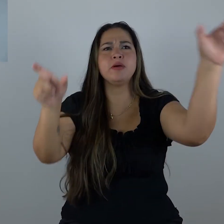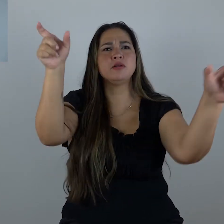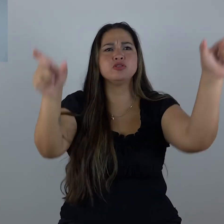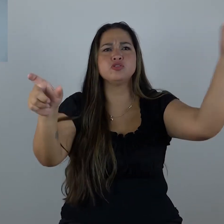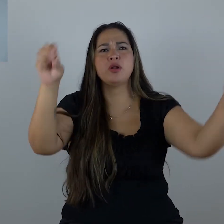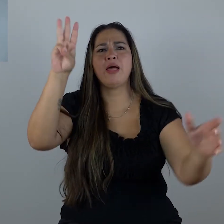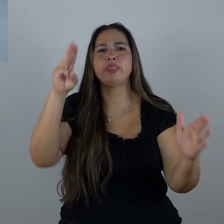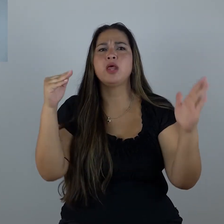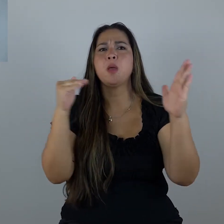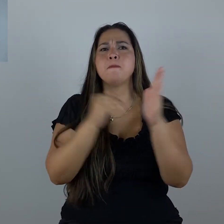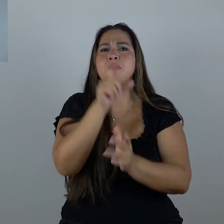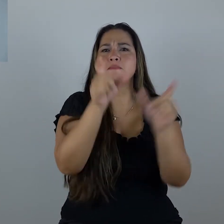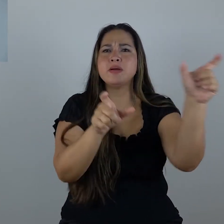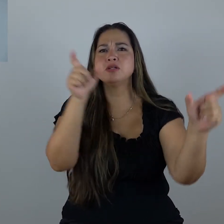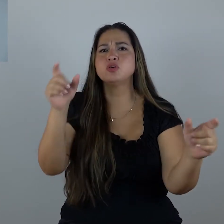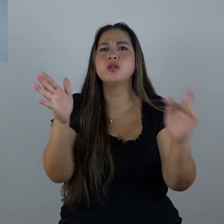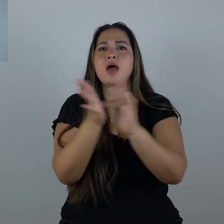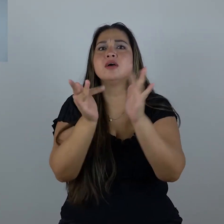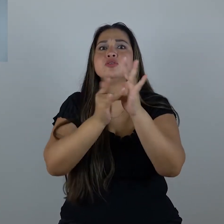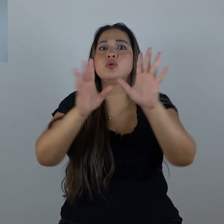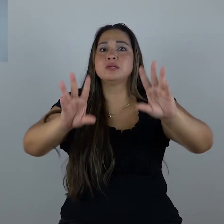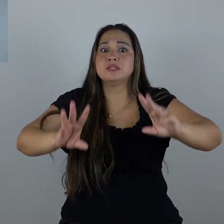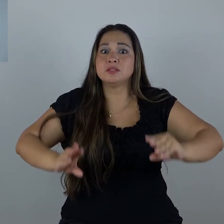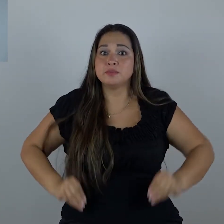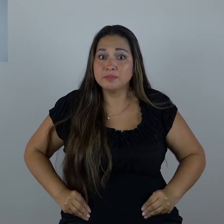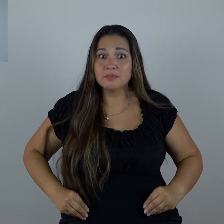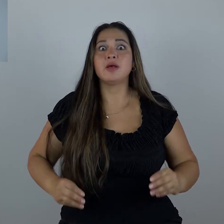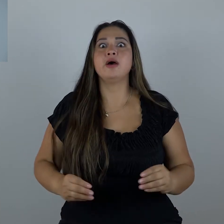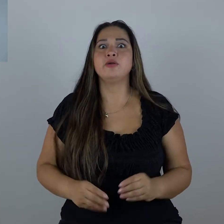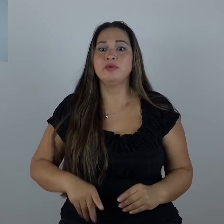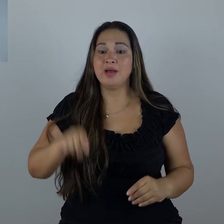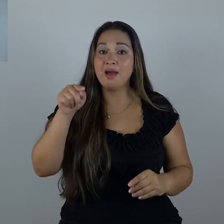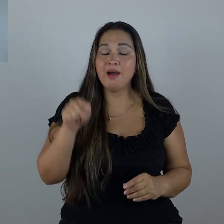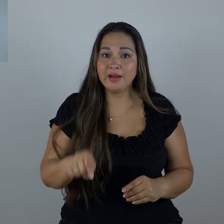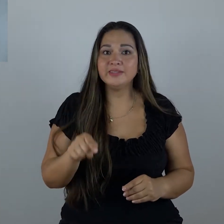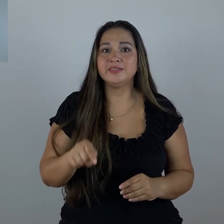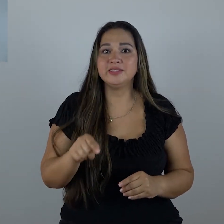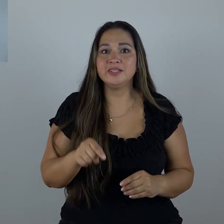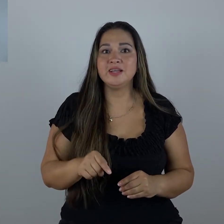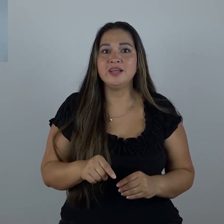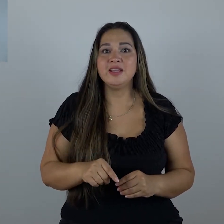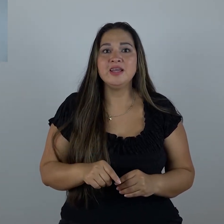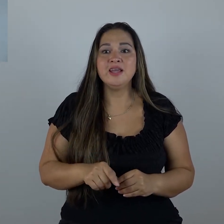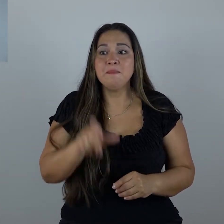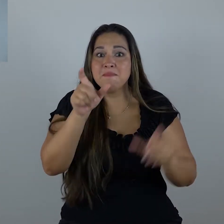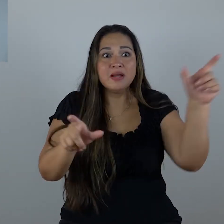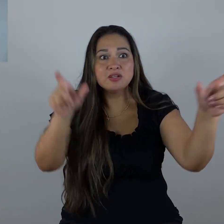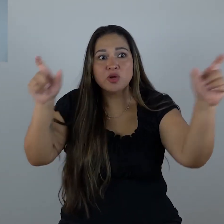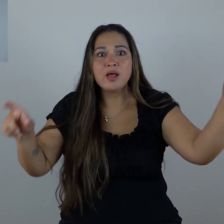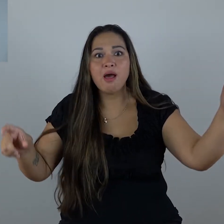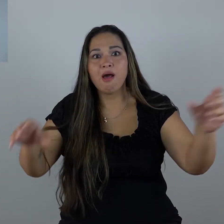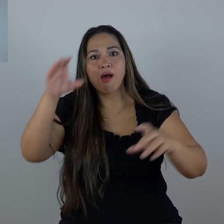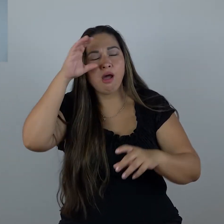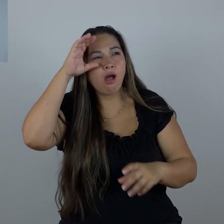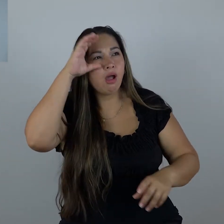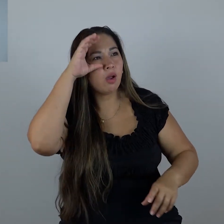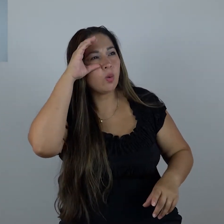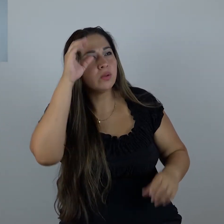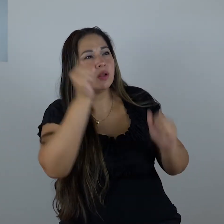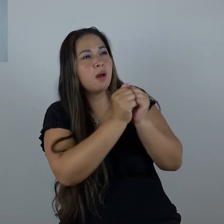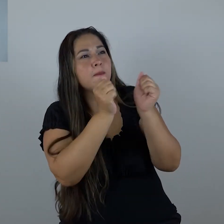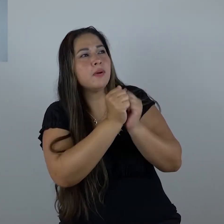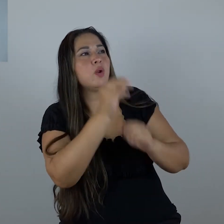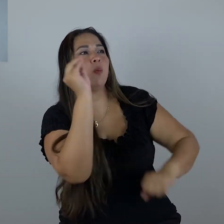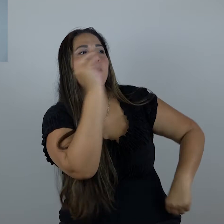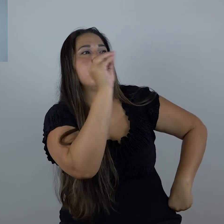3.000 personas se convirtieron al Señor, entregaron sus vidas al Señor, cuando esas personas escuchan a Pedro hablar, le